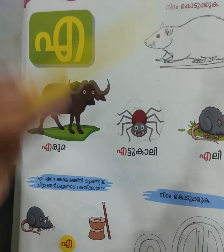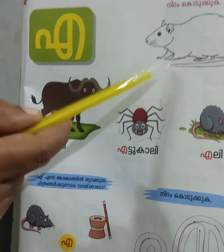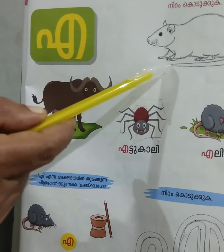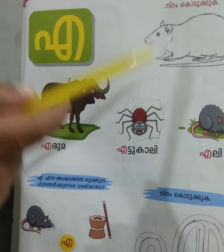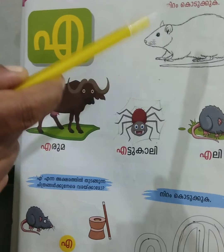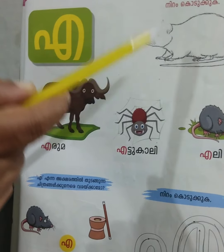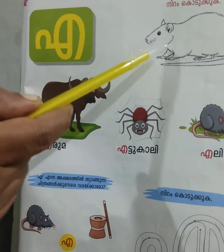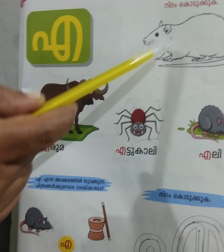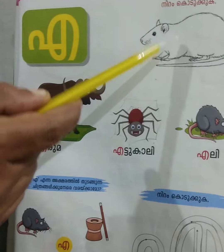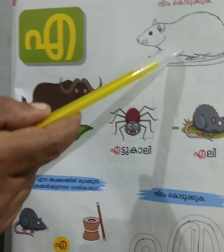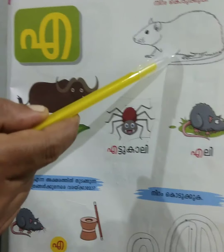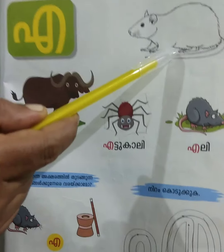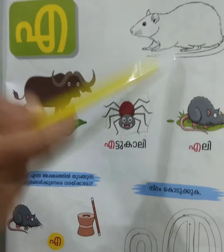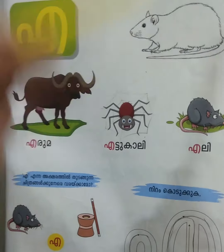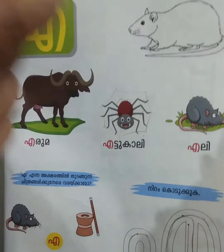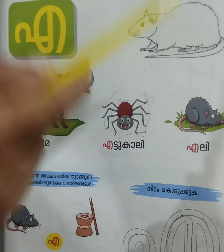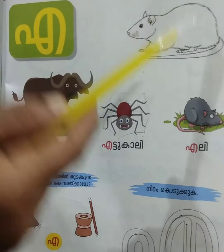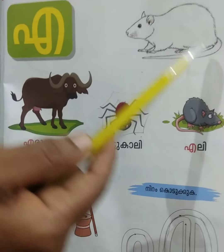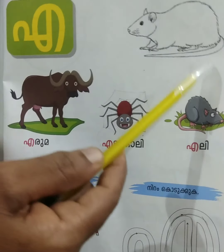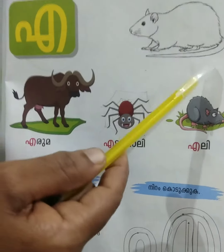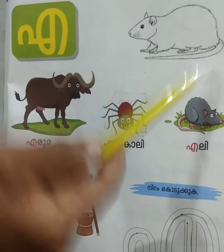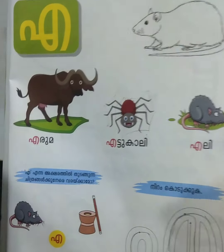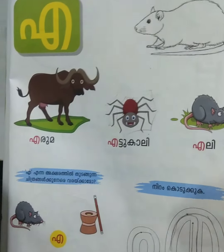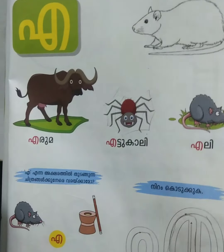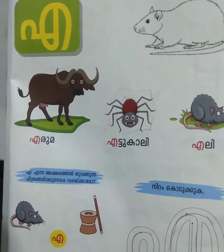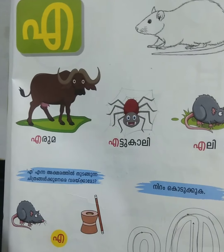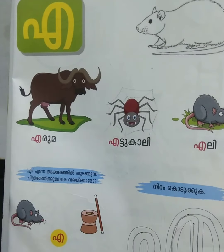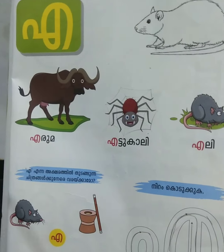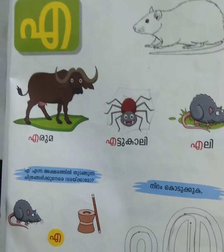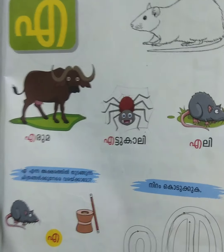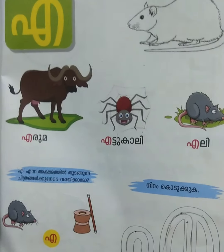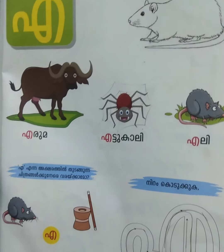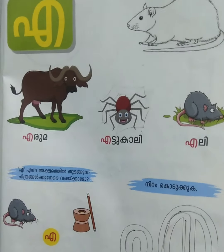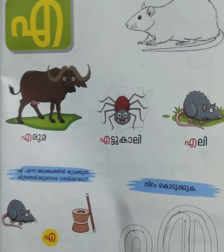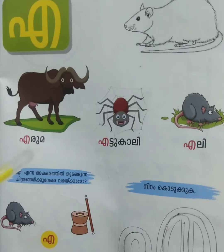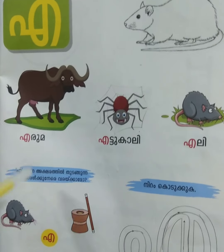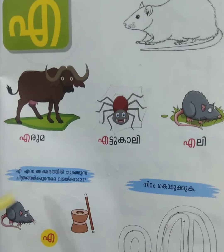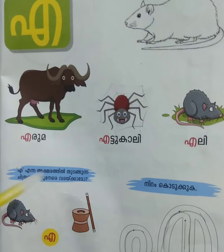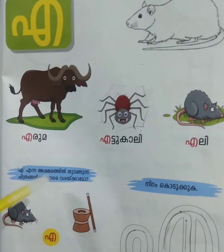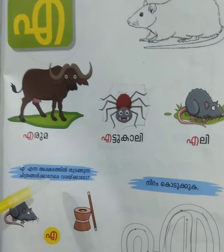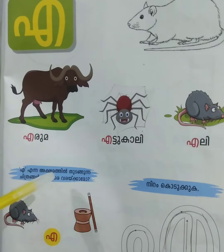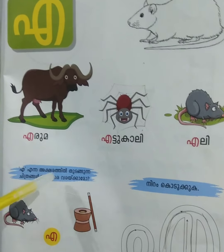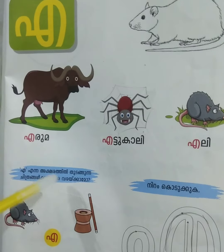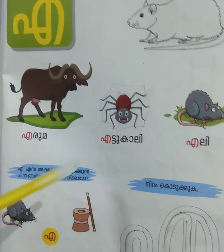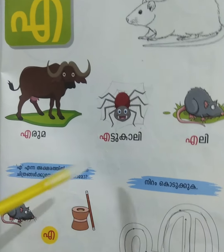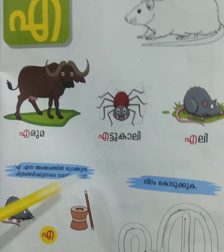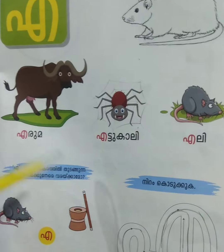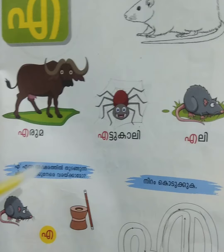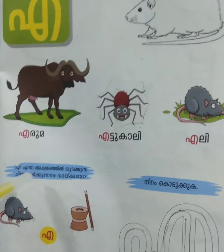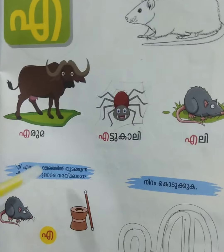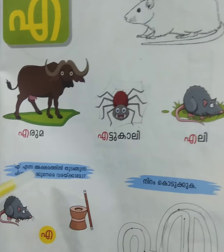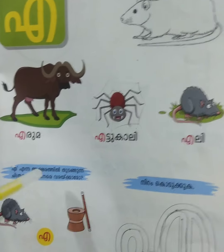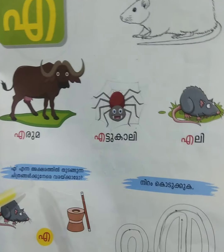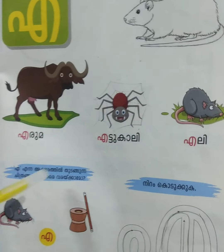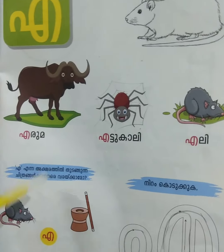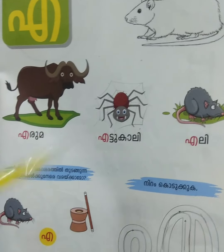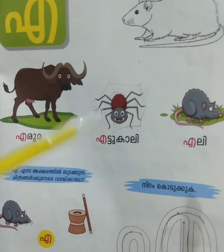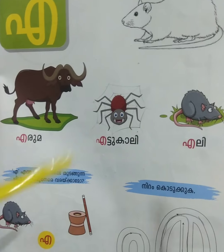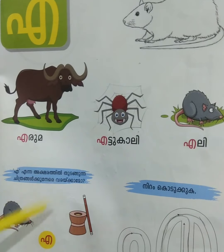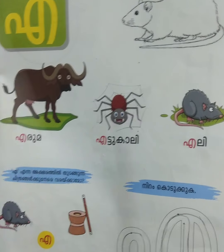കാണുന്നുണ്ട് അല്ലെ. ആ എലിക്ക് നിങ്ങൾ എന്ത് ചെയ്യുക, നിറം കൊടുക്കുക. അതിന്റെ താഴെയായിട്ട് എ എന്ന അക്ഷരത്തിൽ തുടങ്ങുന്ന ചിത്രങ്ങൾക്ക് നേരെ വരയ്ക്കാമോ